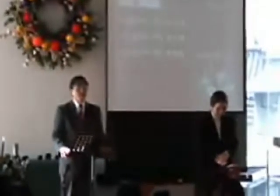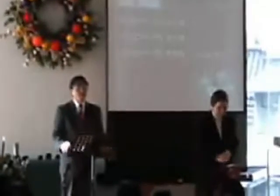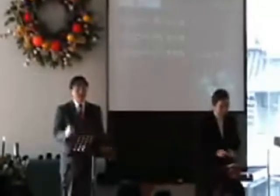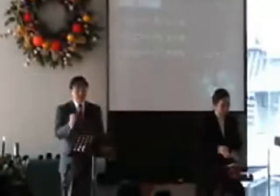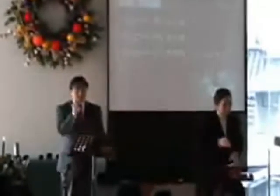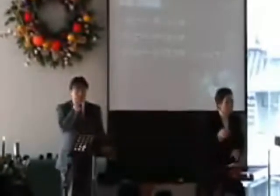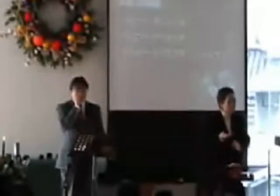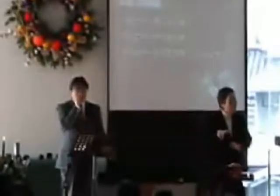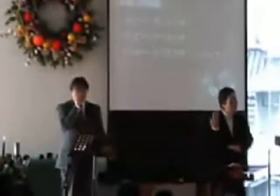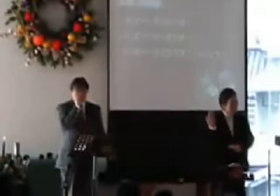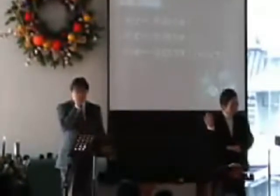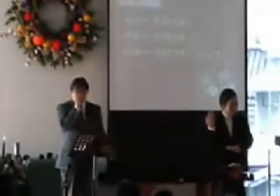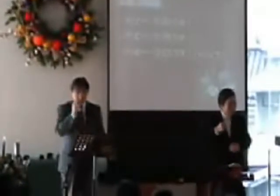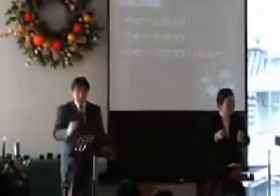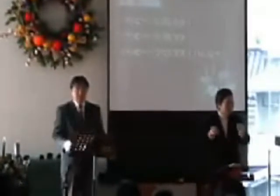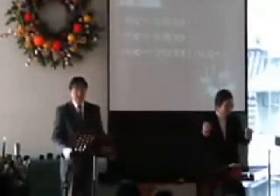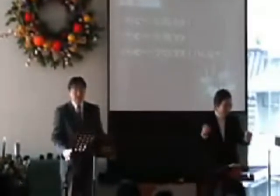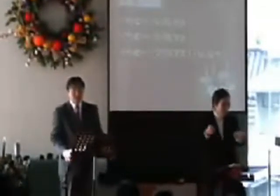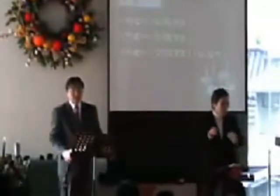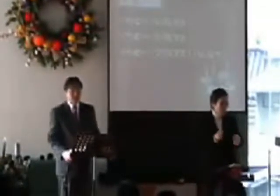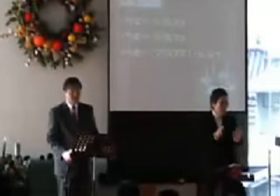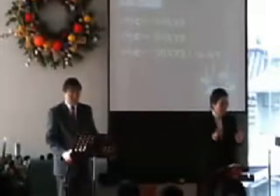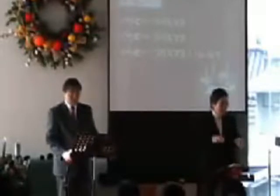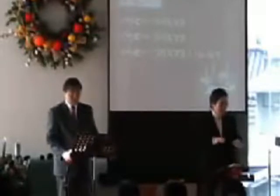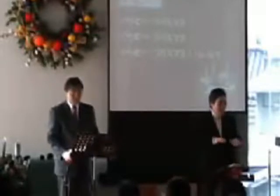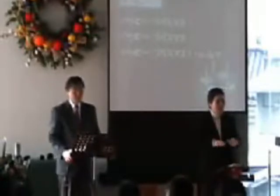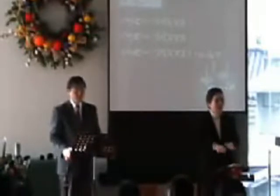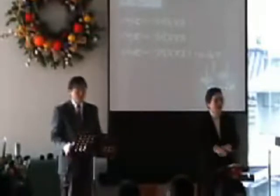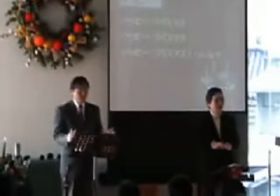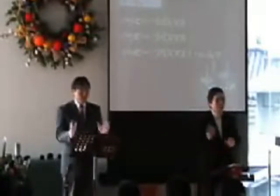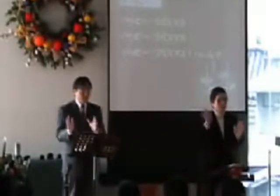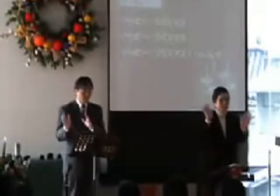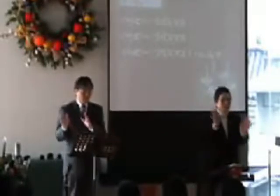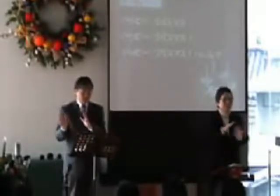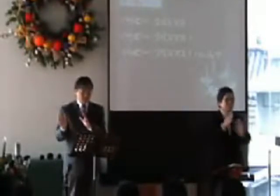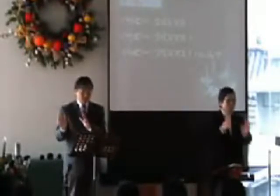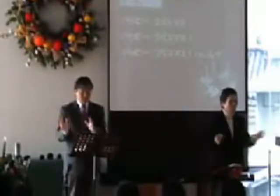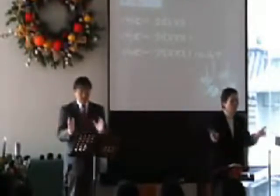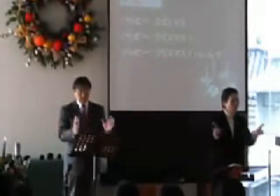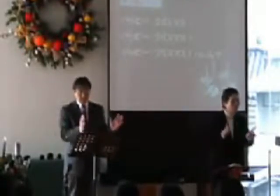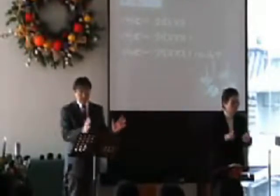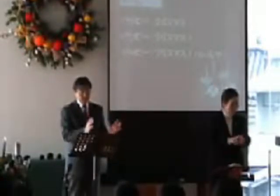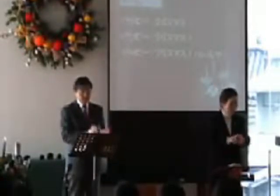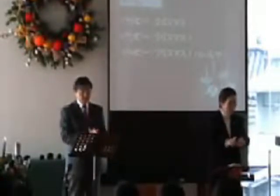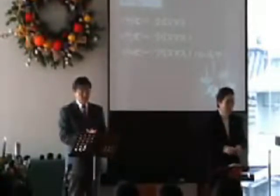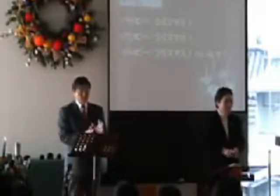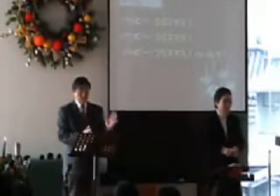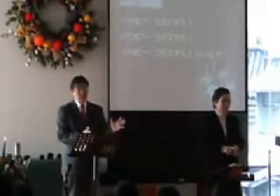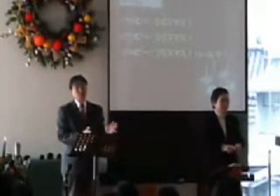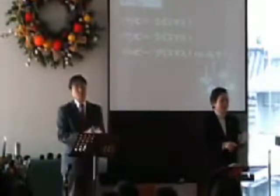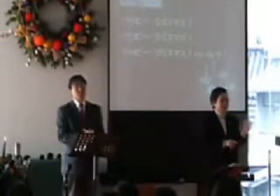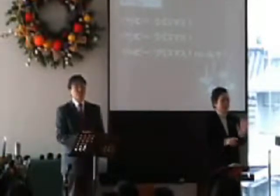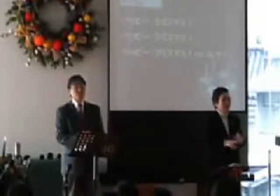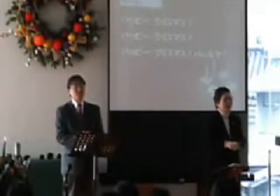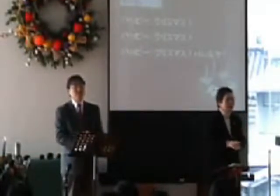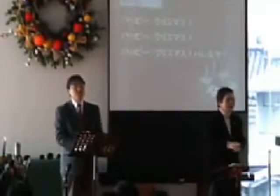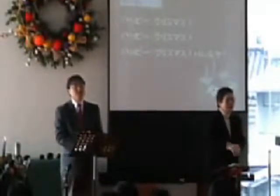で、今日はですね、見つける喜びというお話をしたいと思うんですが、先ほ